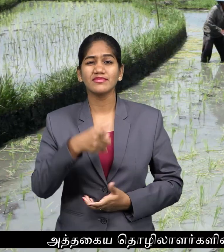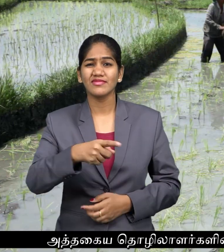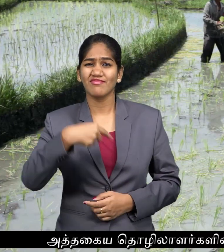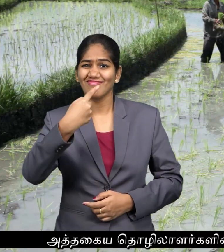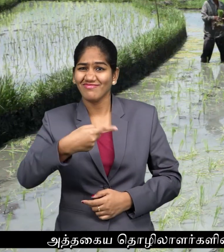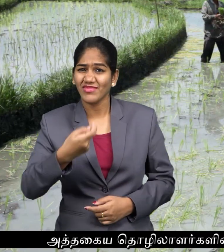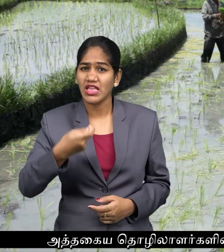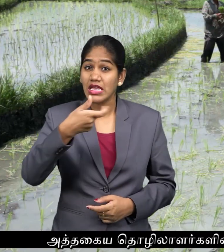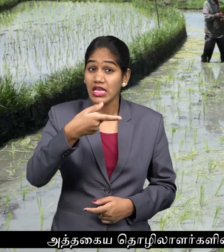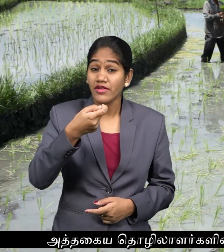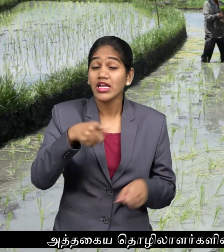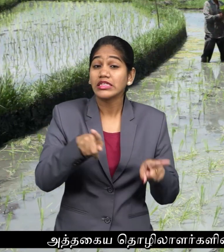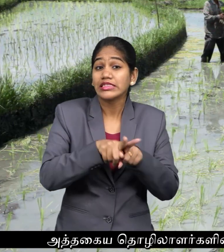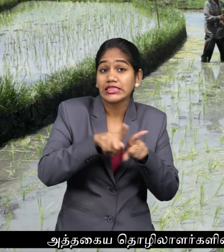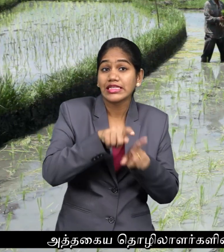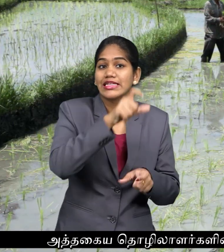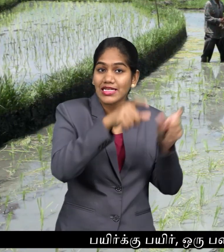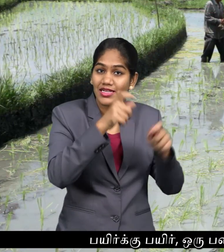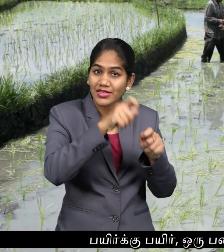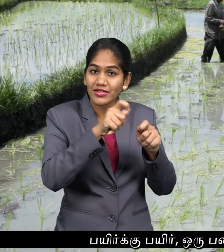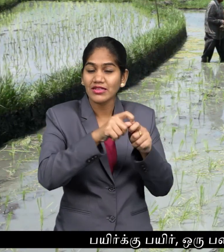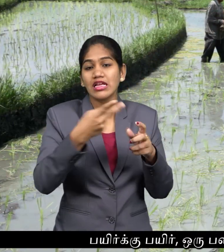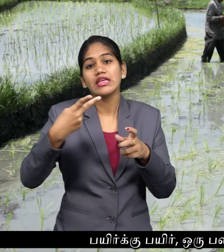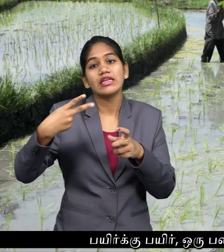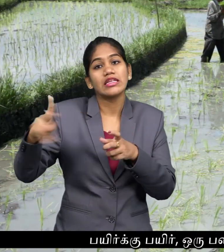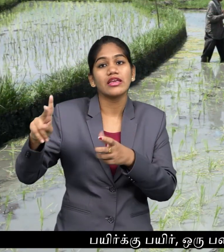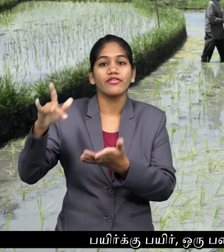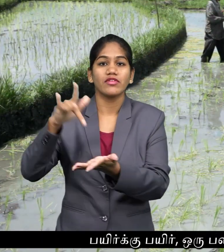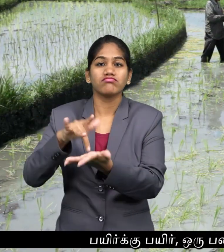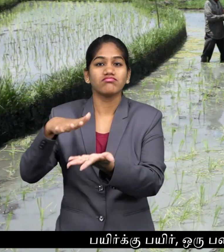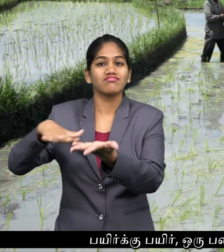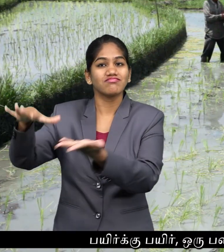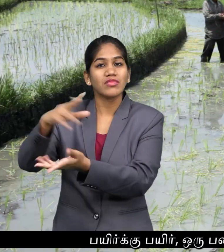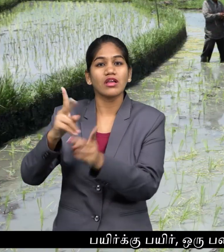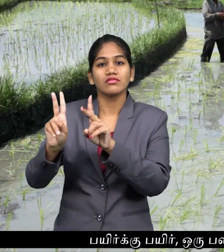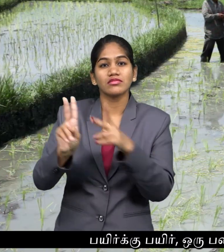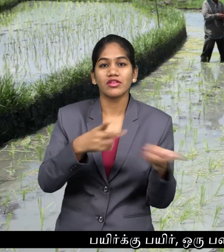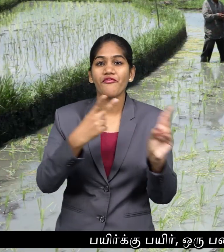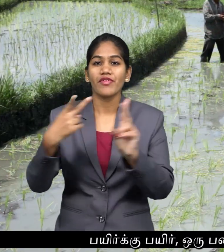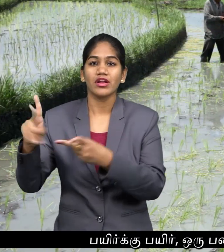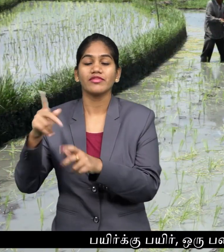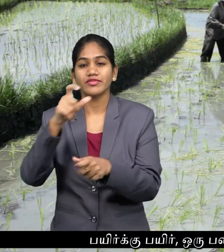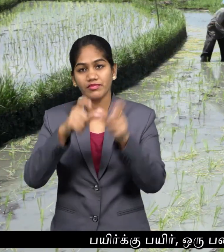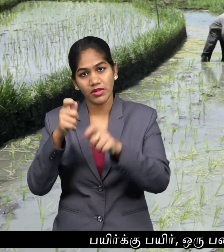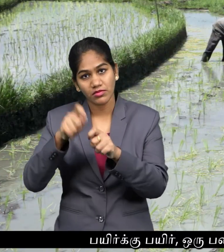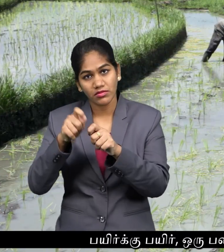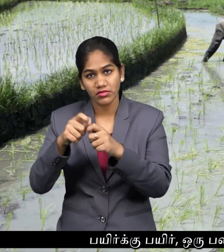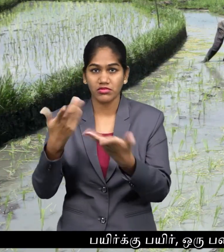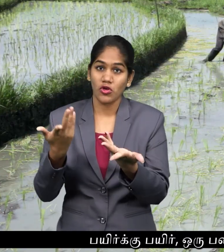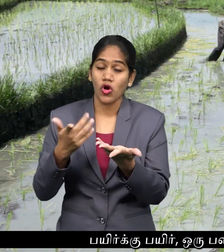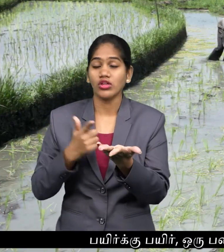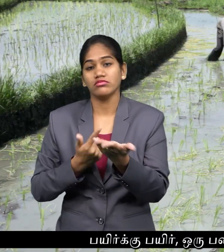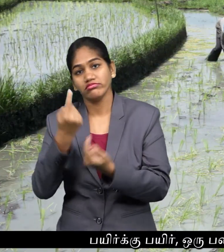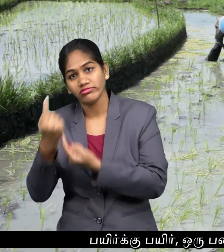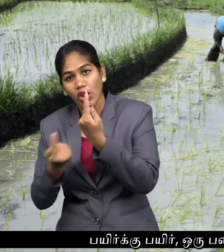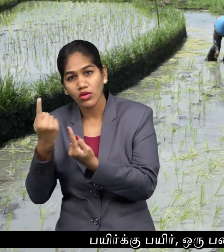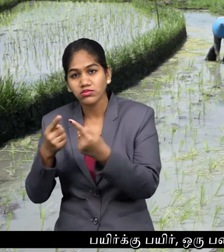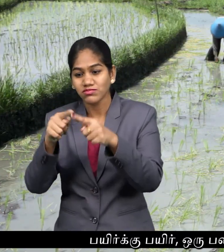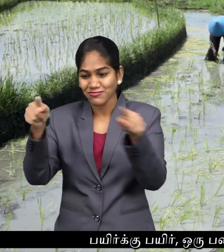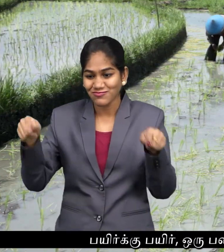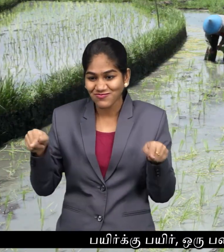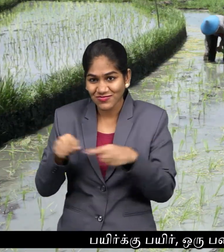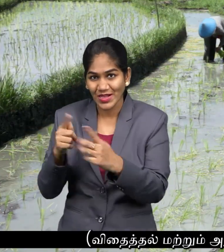அத்தகைய தொழிலாளர்களின் ஊதியம் பிராந்தியத்திற்கு பிராந்தியம், பயிருக்கு பயிர், ஒரு பண்ணை